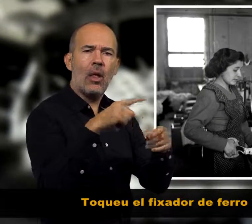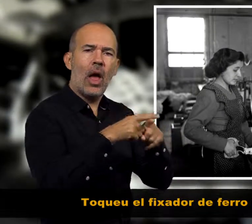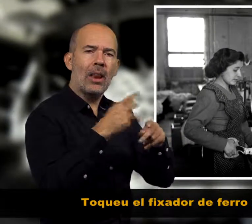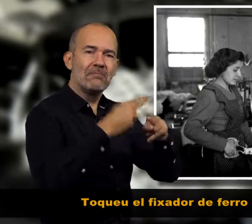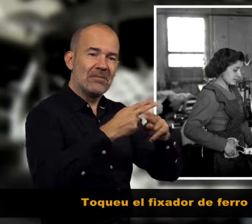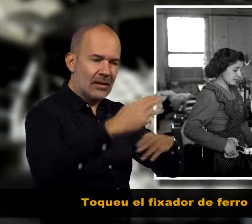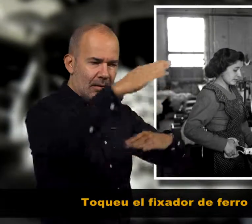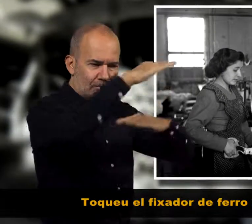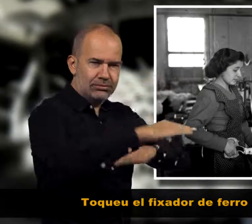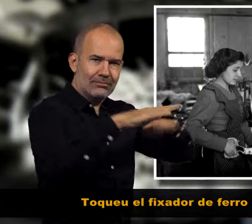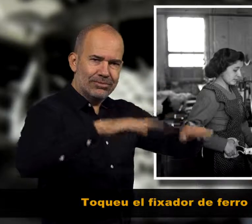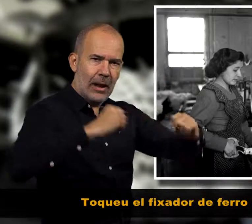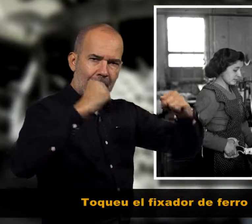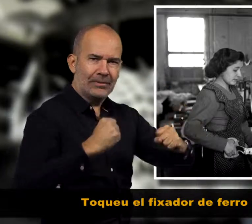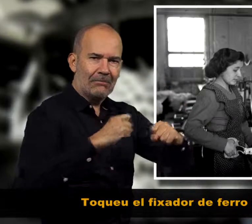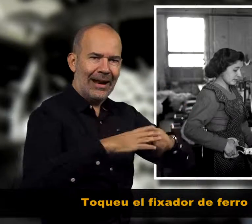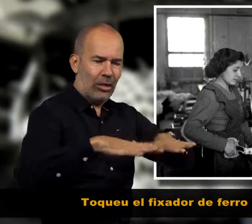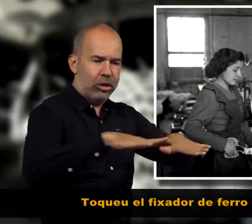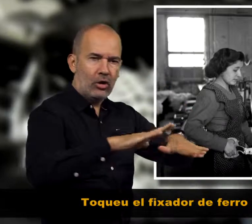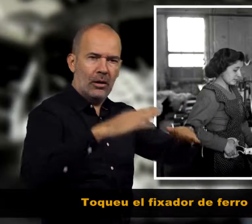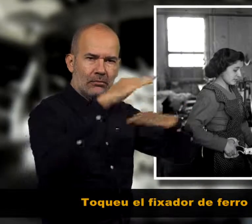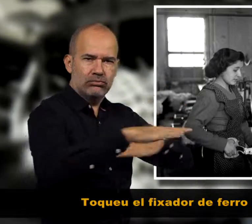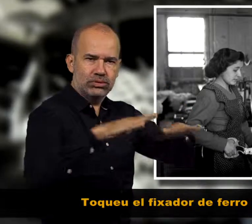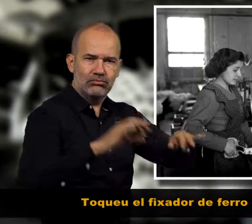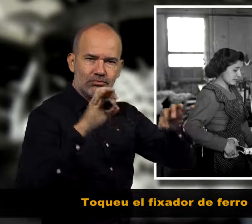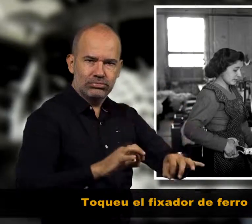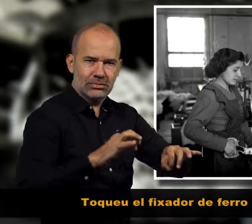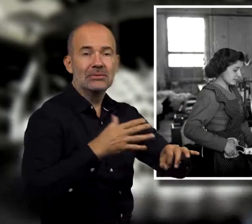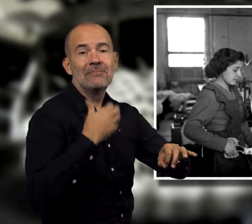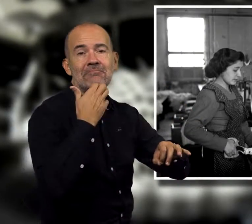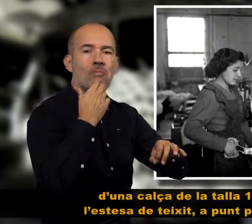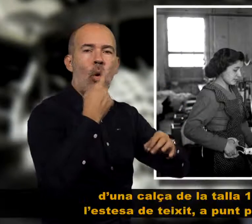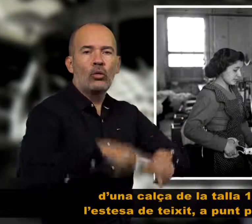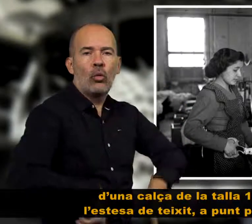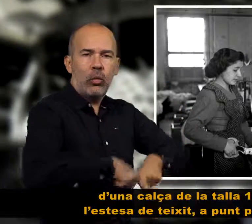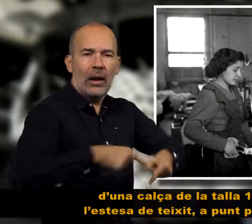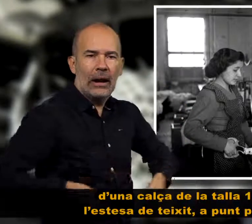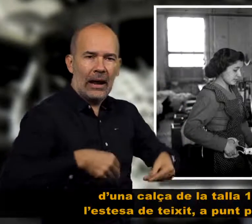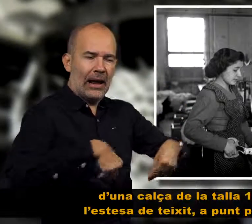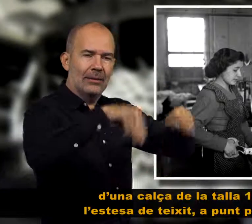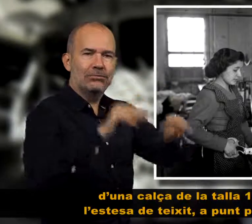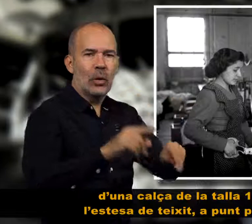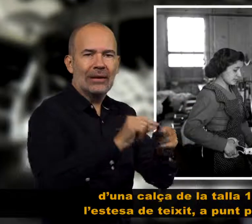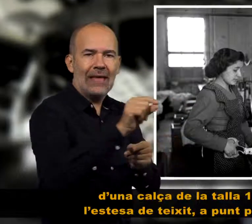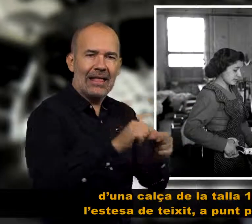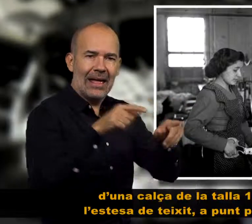Toqueu el fixador de ferro i el patró d'una calça de la talla 1 sobre l'estesa de teixit a punt per tallar.